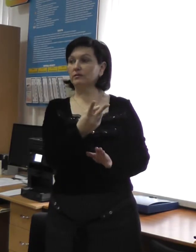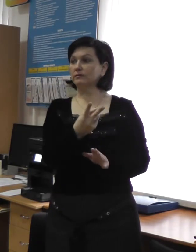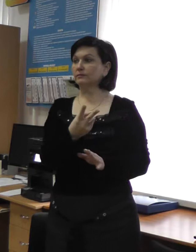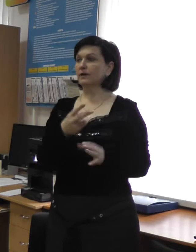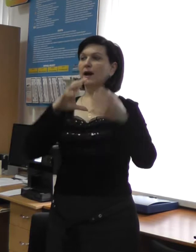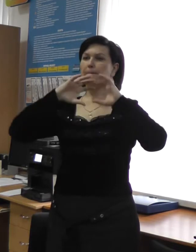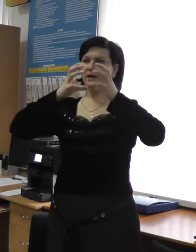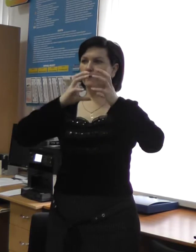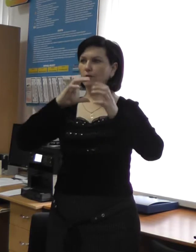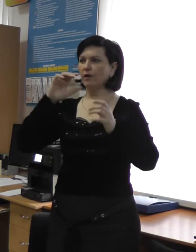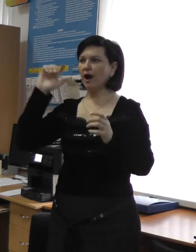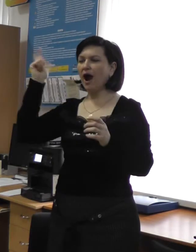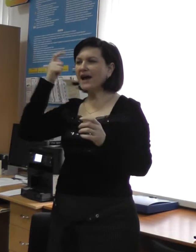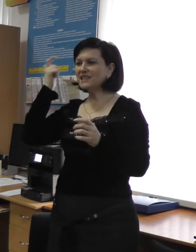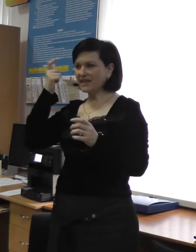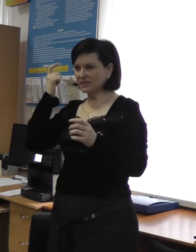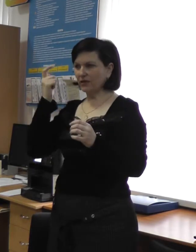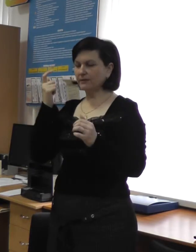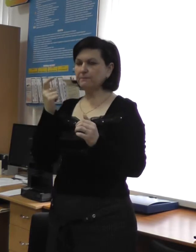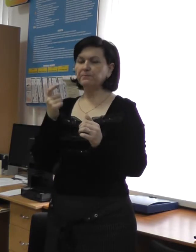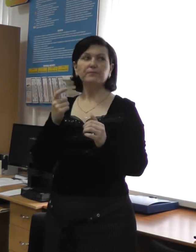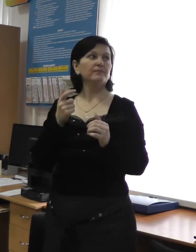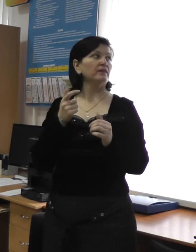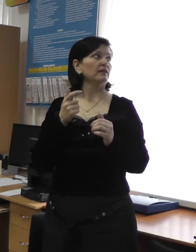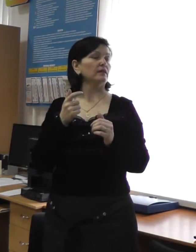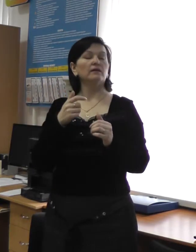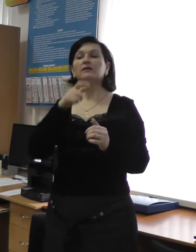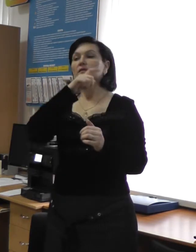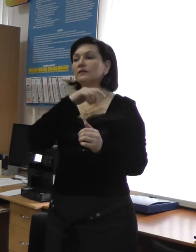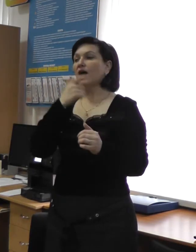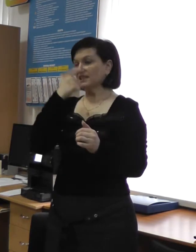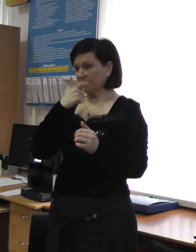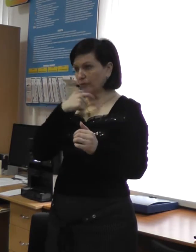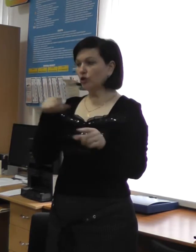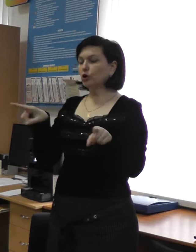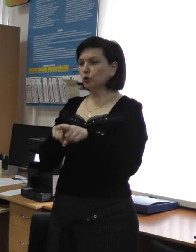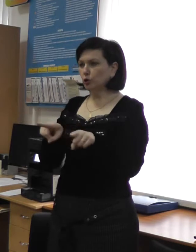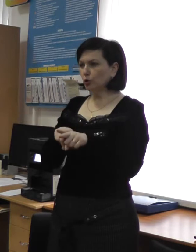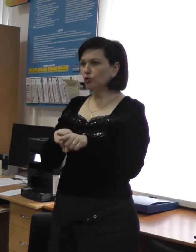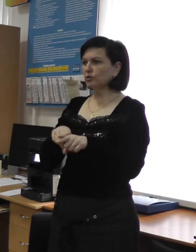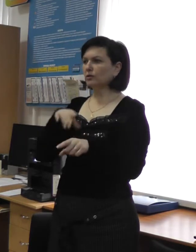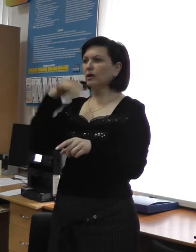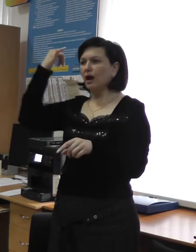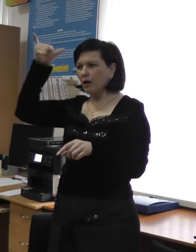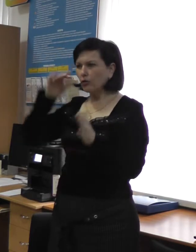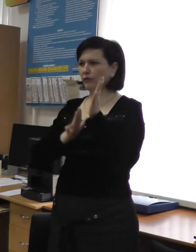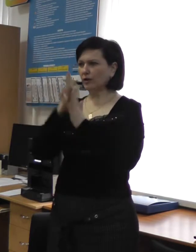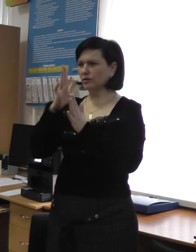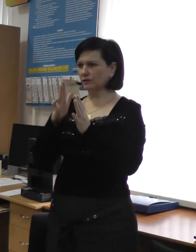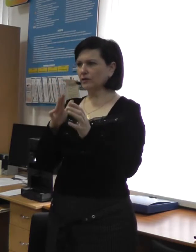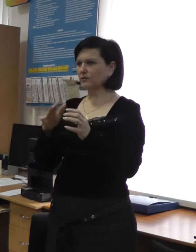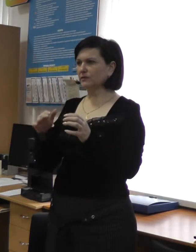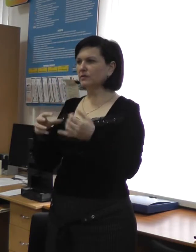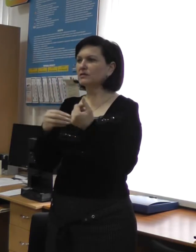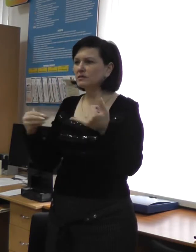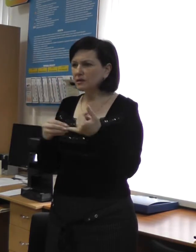мирового хозяйства. Бурно развивалось тогда хозяйство и на Ставрополье. В губернии к началу 20 века почти в два